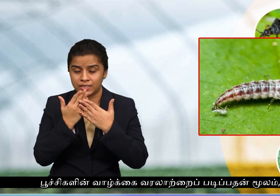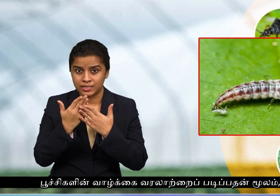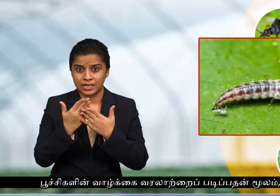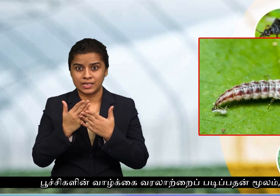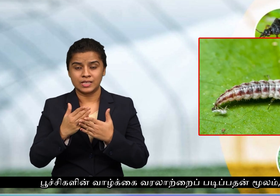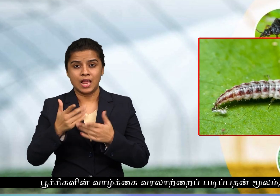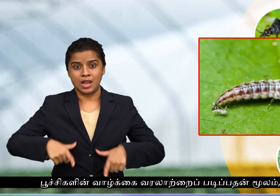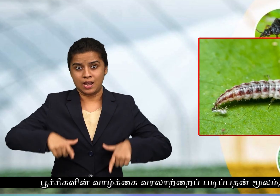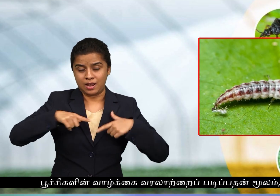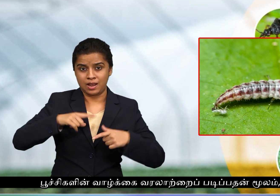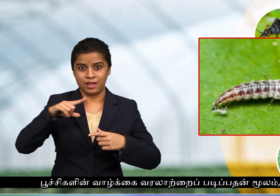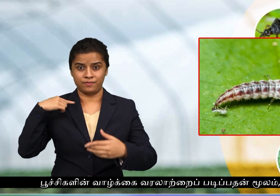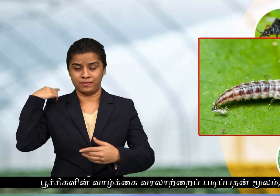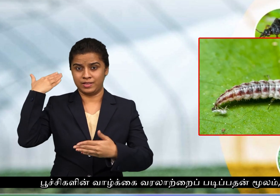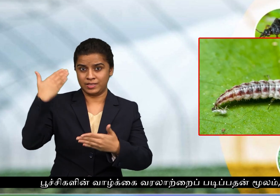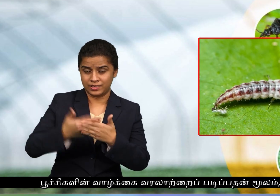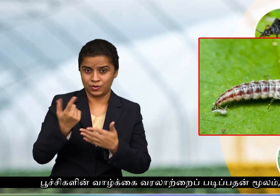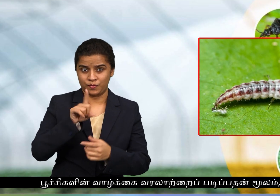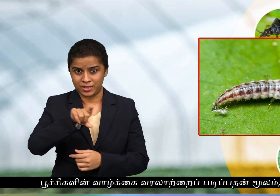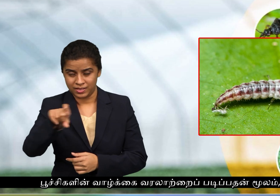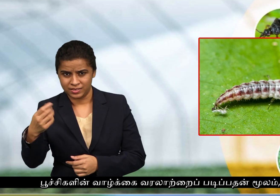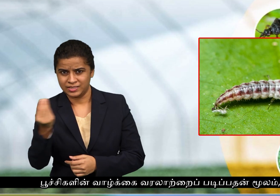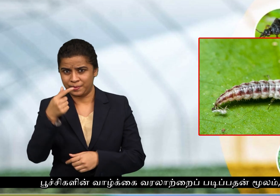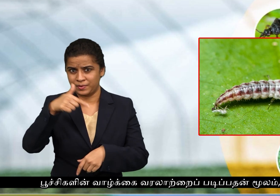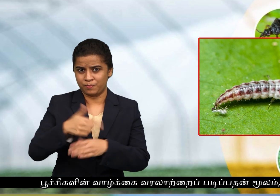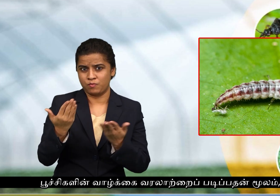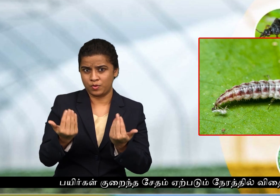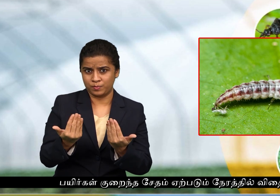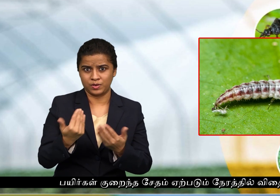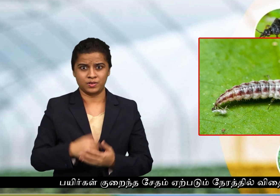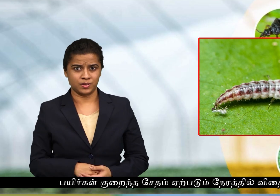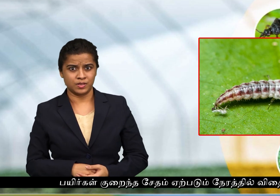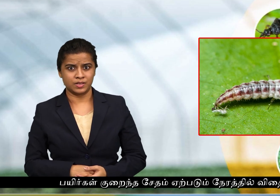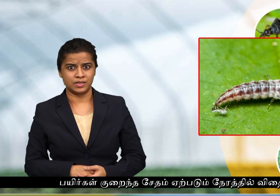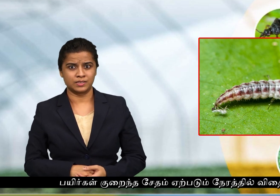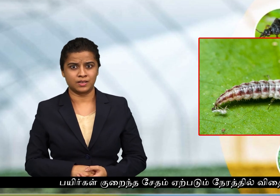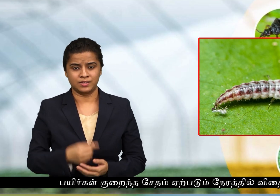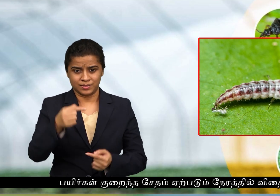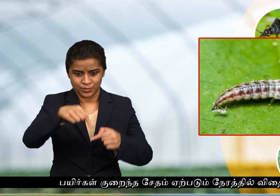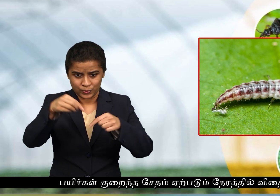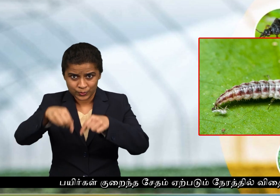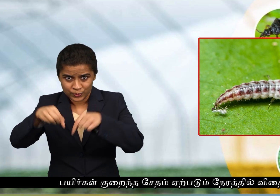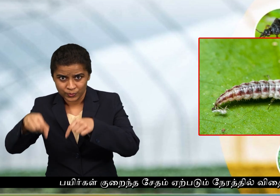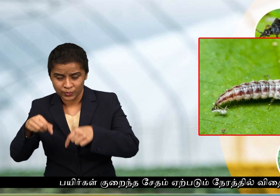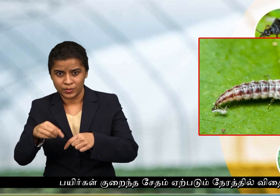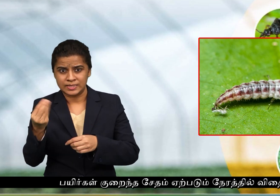பூச்சிகளின் வாழ்க்கை வரலாற்றை படிப்பதன் மூலம் சில நேரங்களில் பயிர்கள் குறைந்த சேதம் ஏற்படும் நேரத்தில்